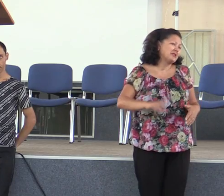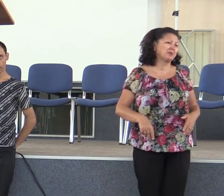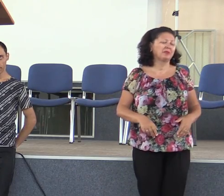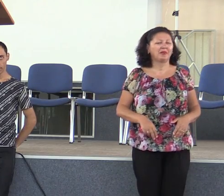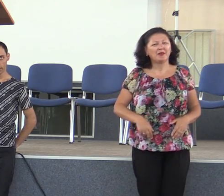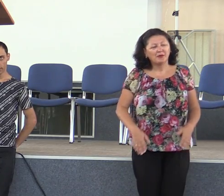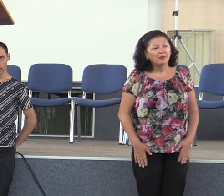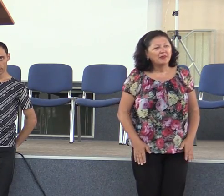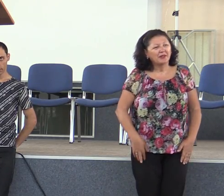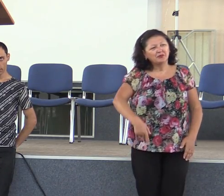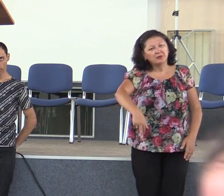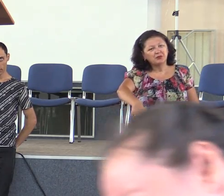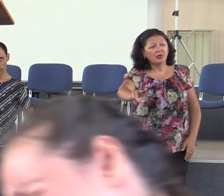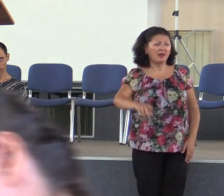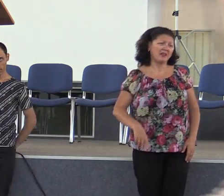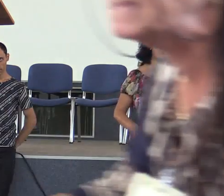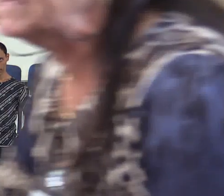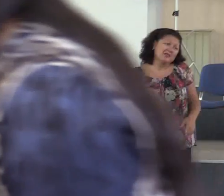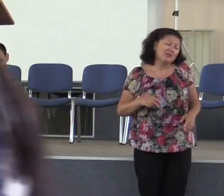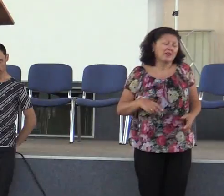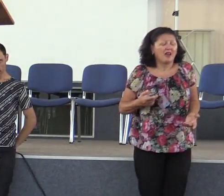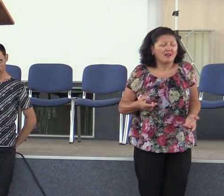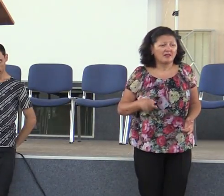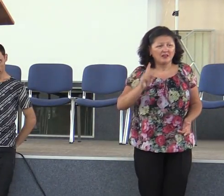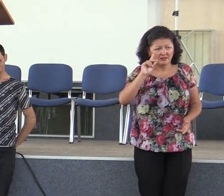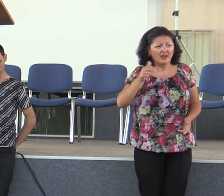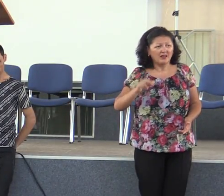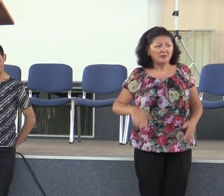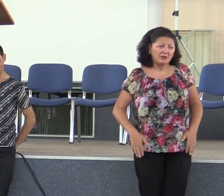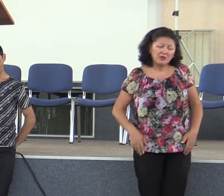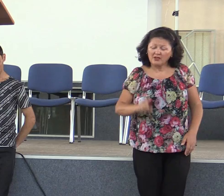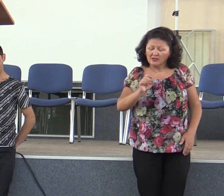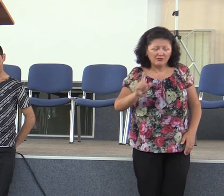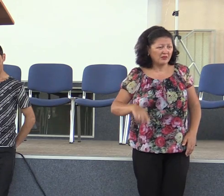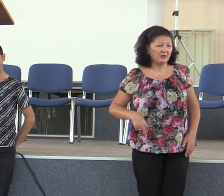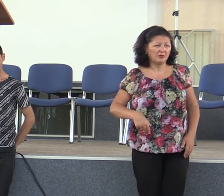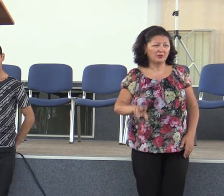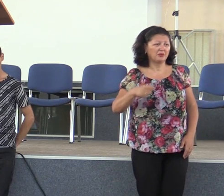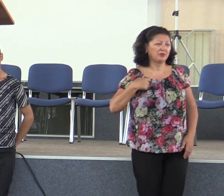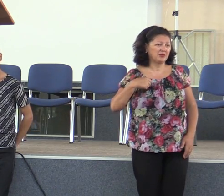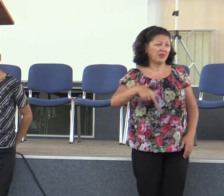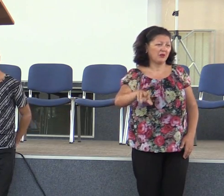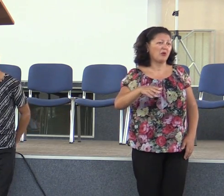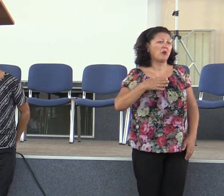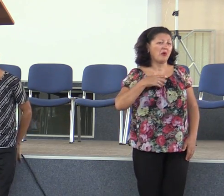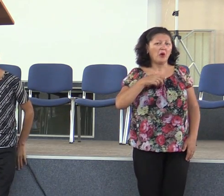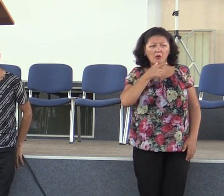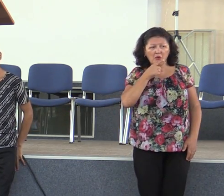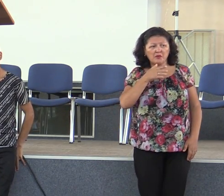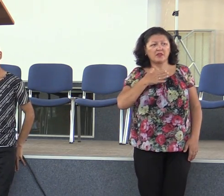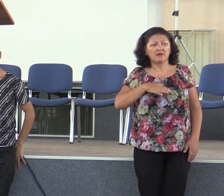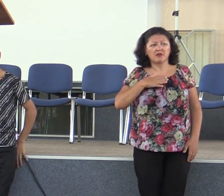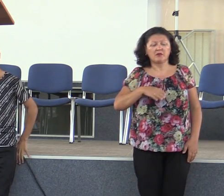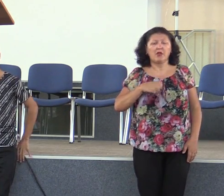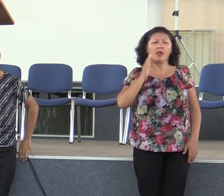e că picioarele nu ne duc acolo unde ne dorim. De aceea am ales melodia Du-mă